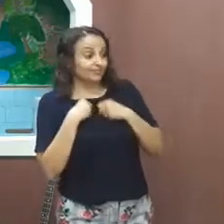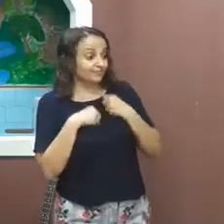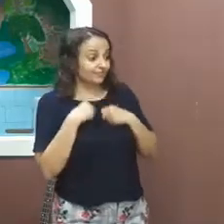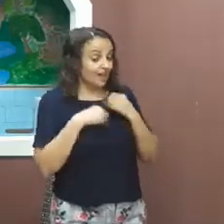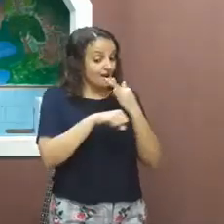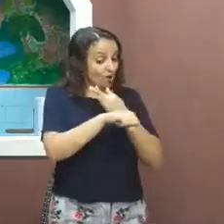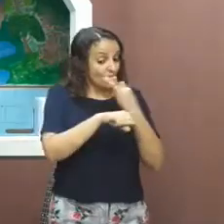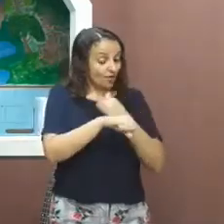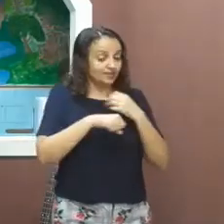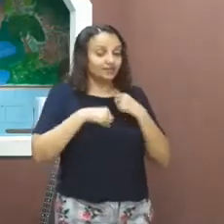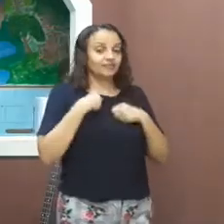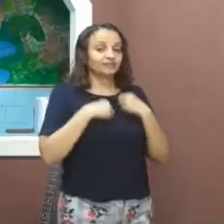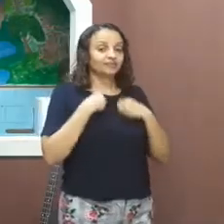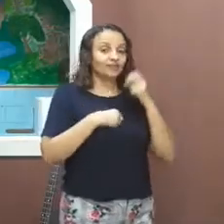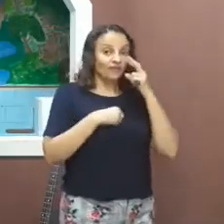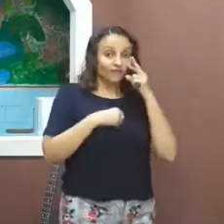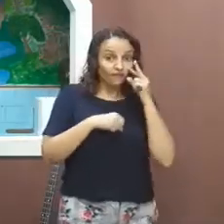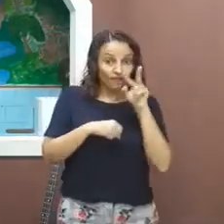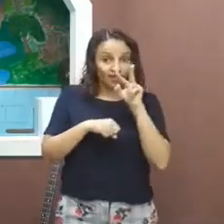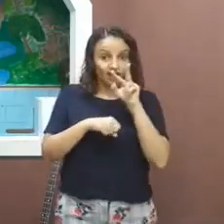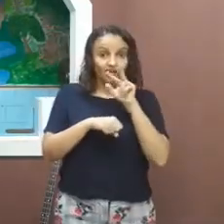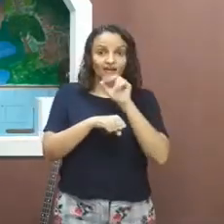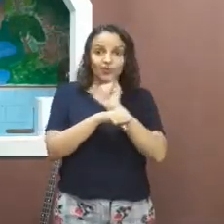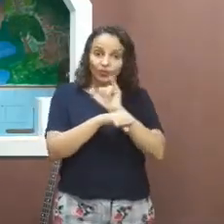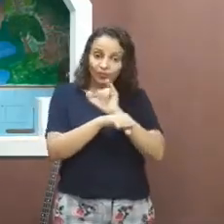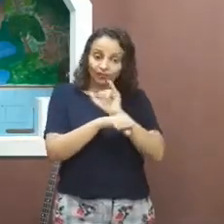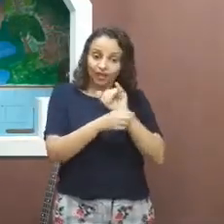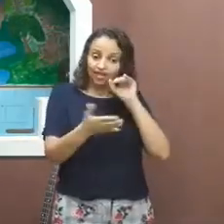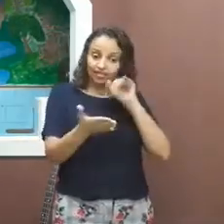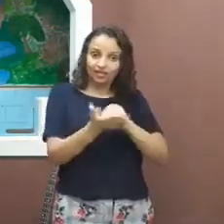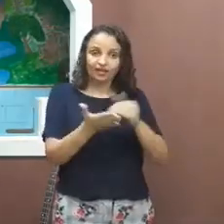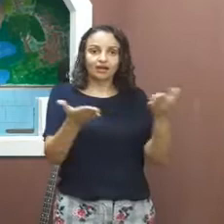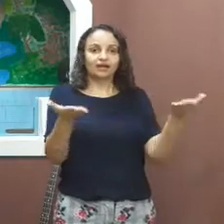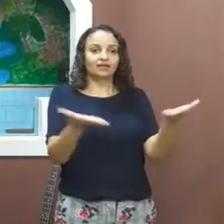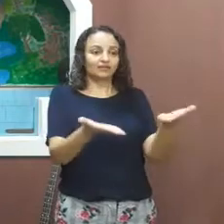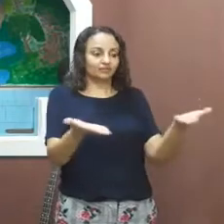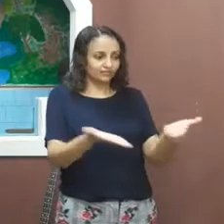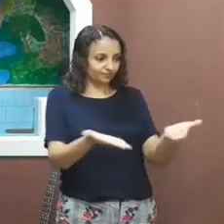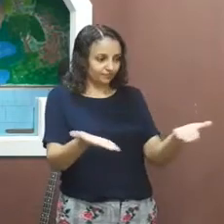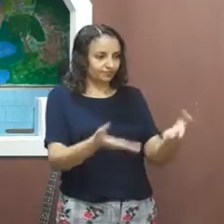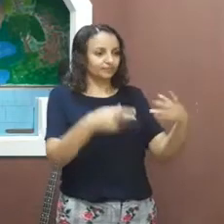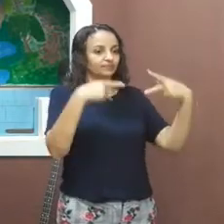vídeo até agora que está acontecendo